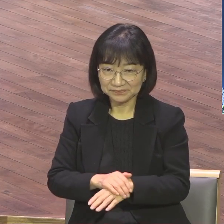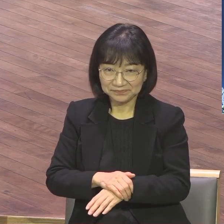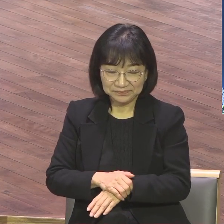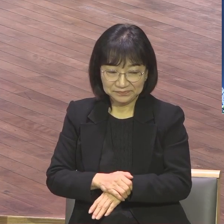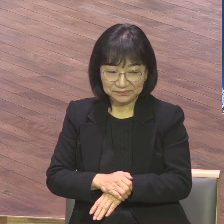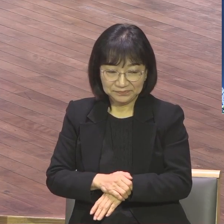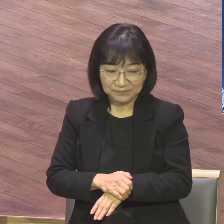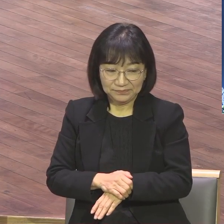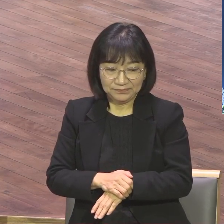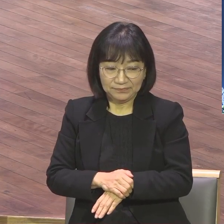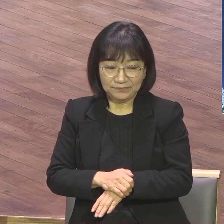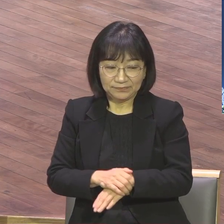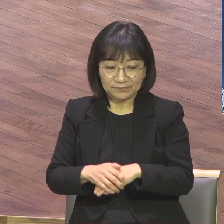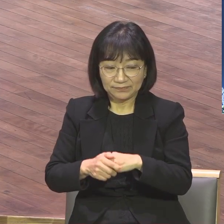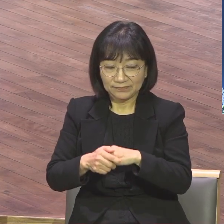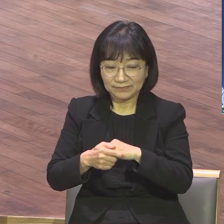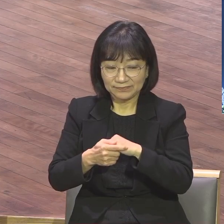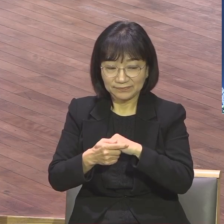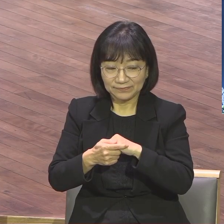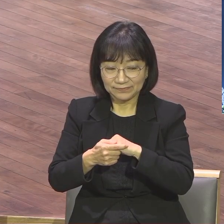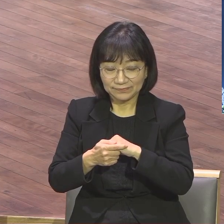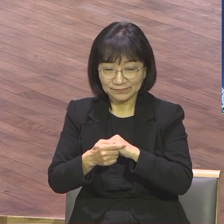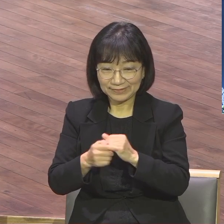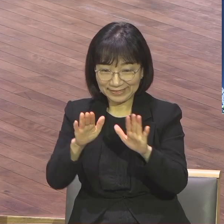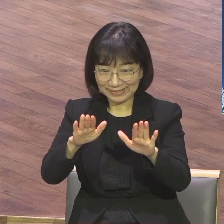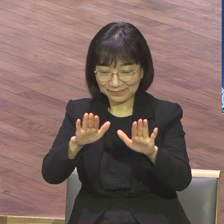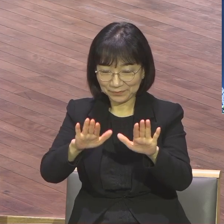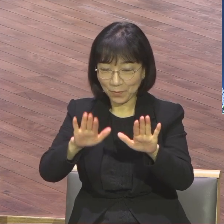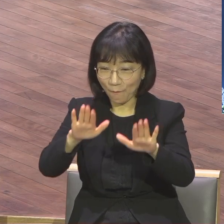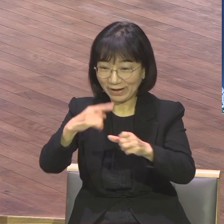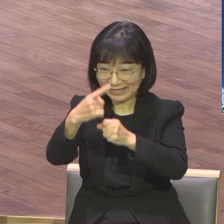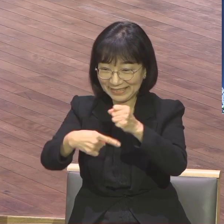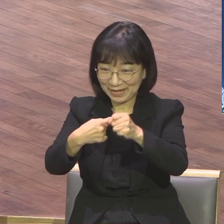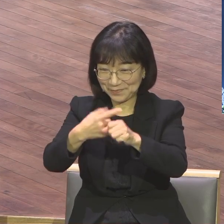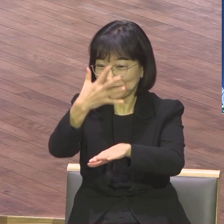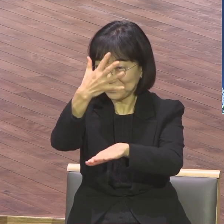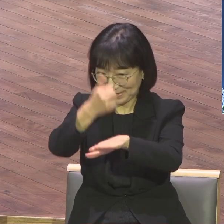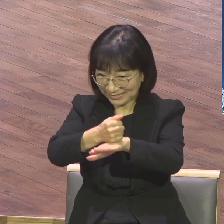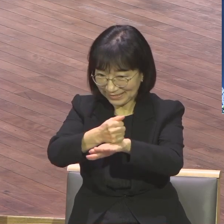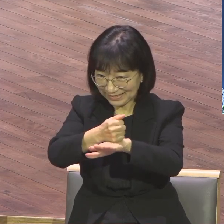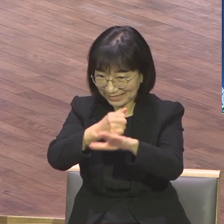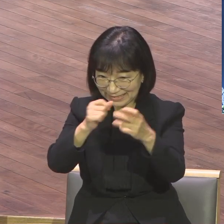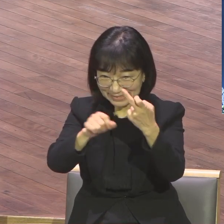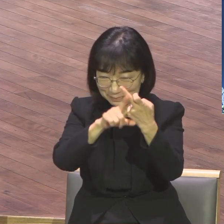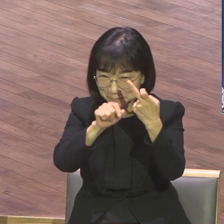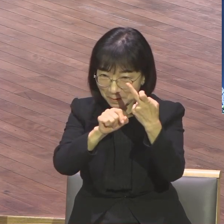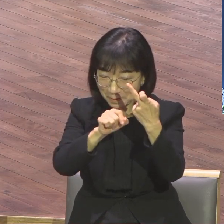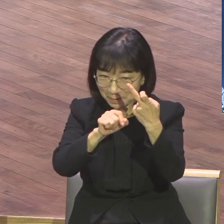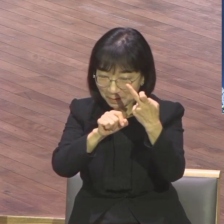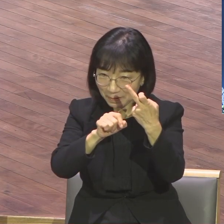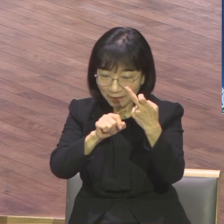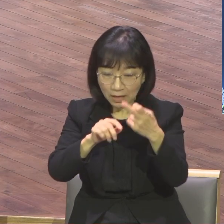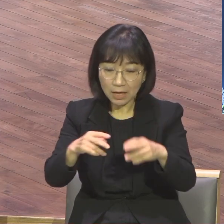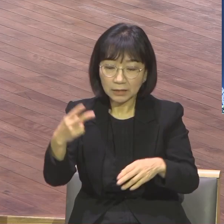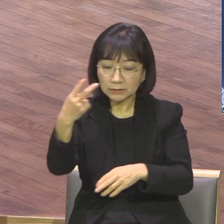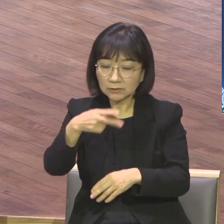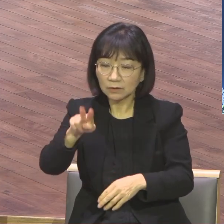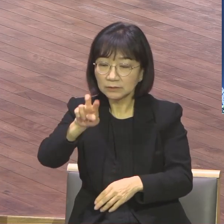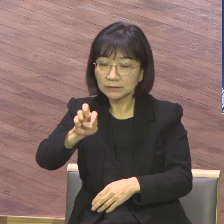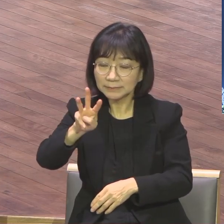모르시겠냐고. 신앙생활 그렇게 연말을 맞이해 이제 며칠 남지도 않았는데 2023년